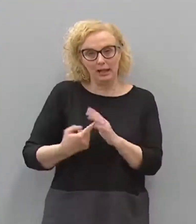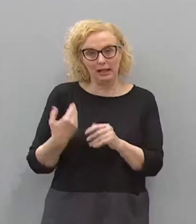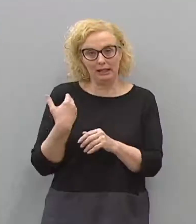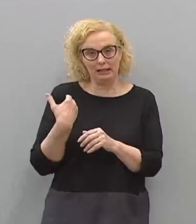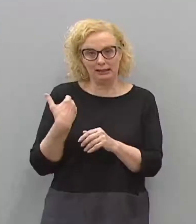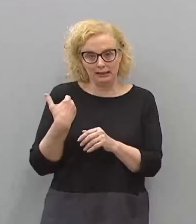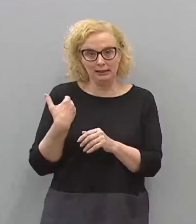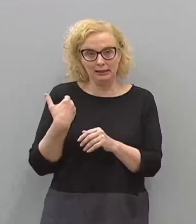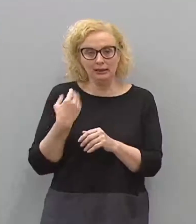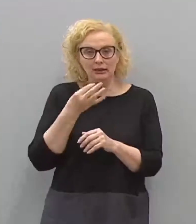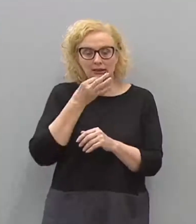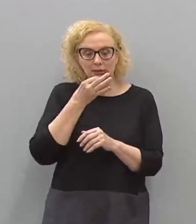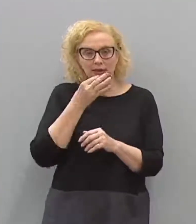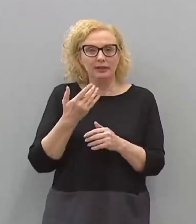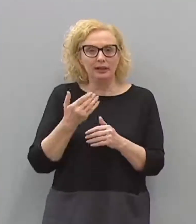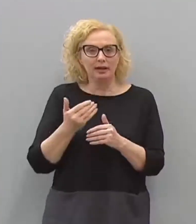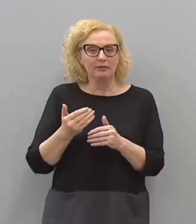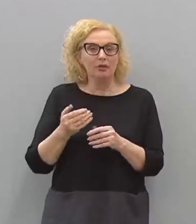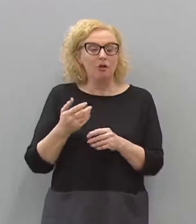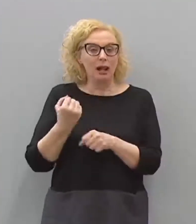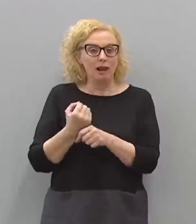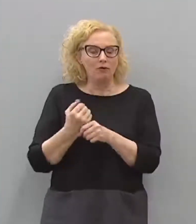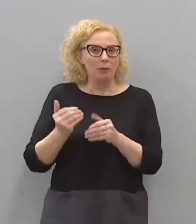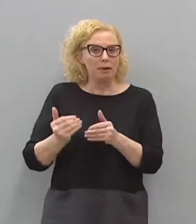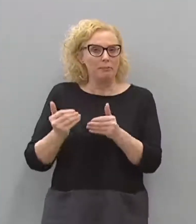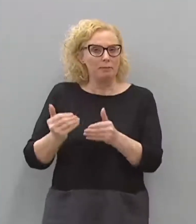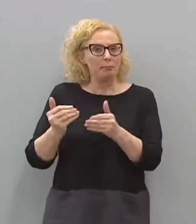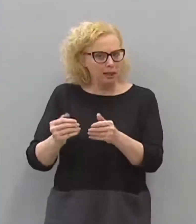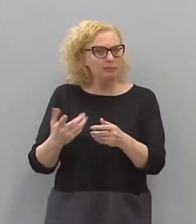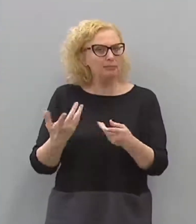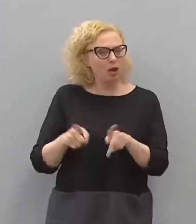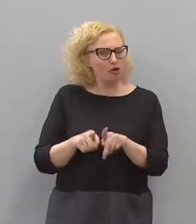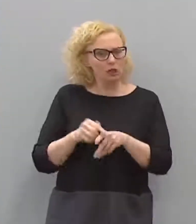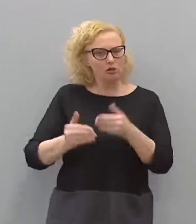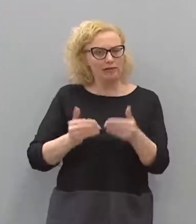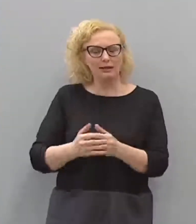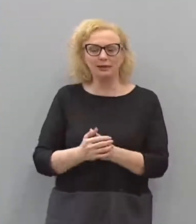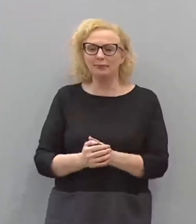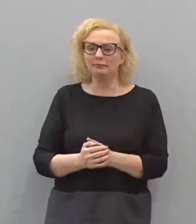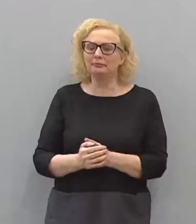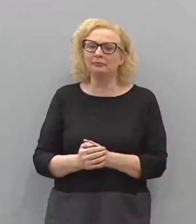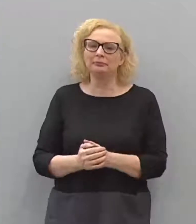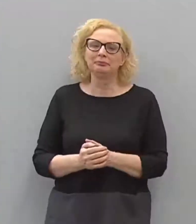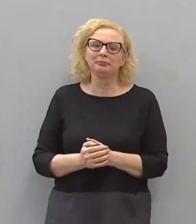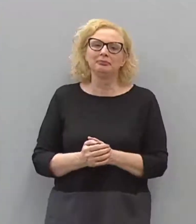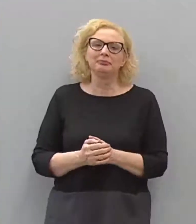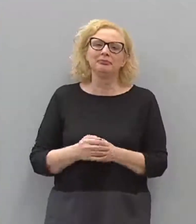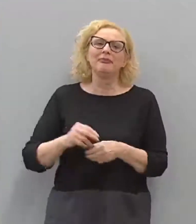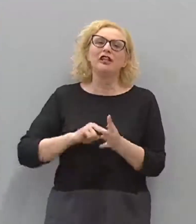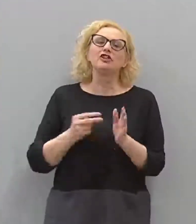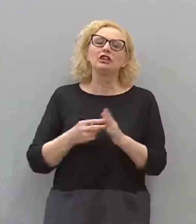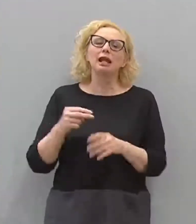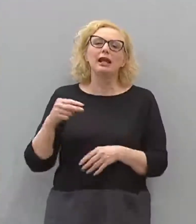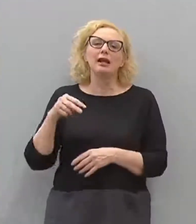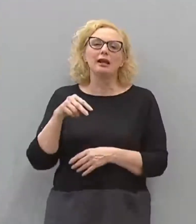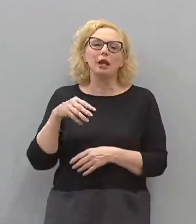se si procede a stralci ma che già si sta lavorando bene allora martorano vediamo molto rapidamente